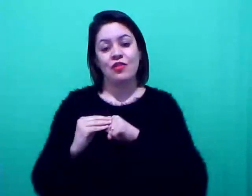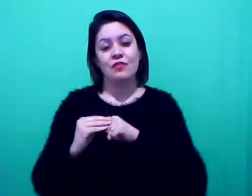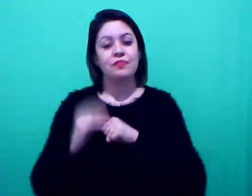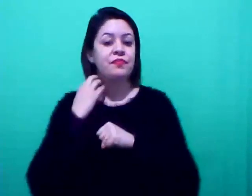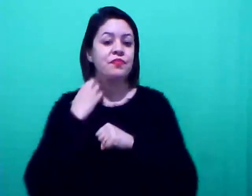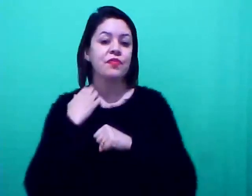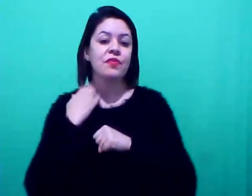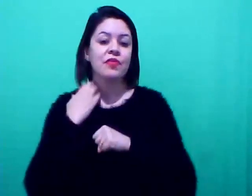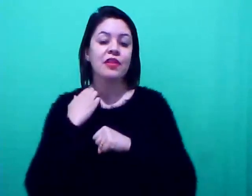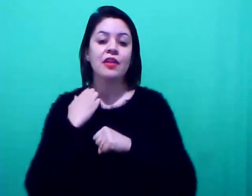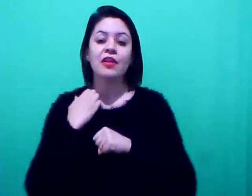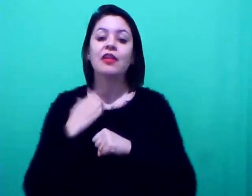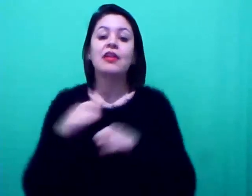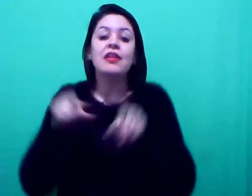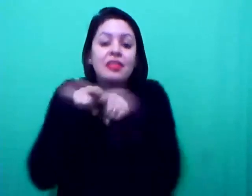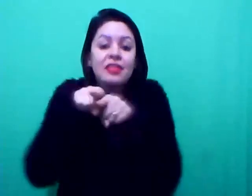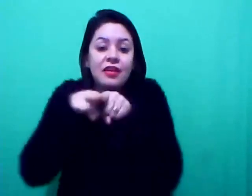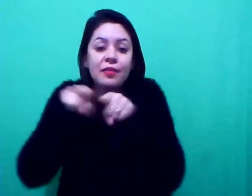ter o conhecimento que os demais estão tendo.